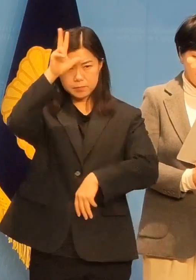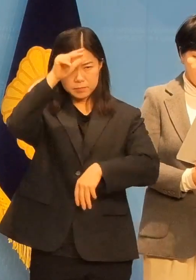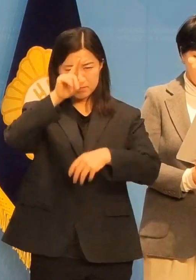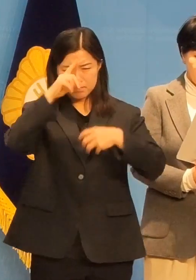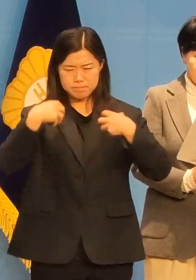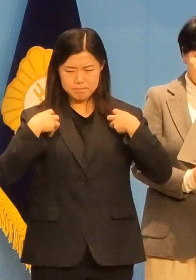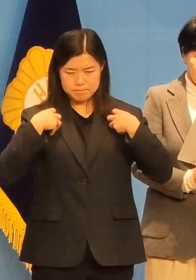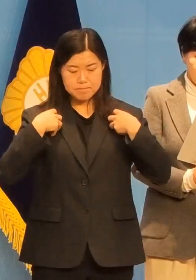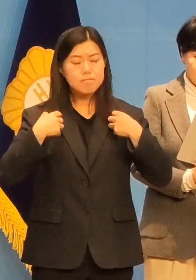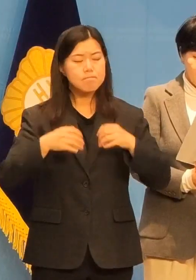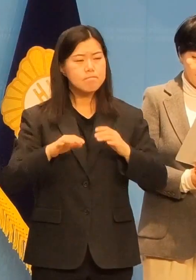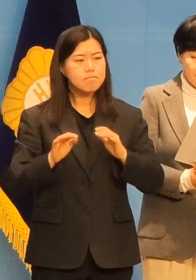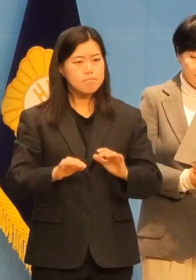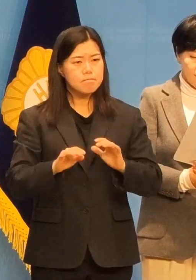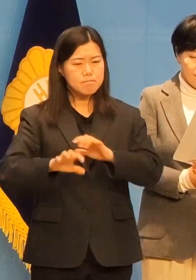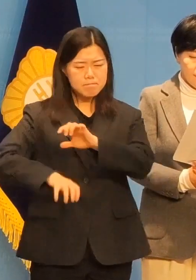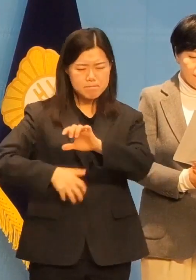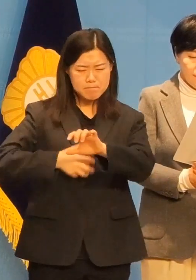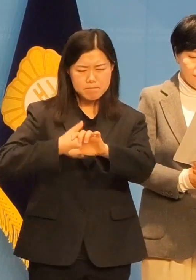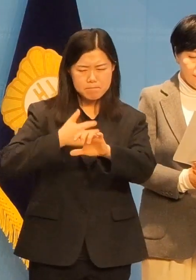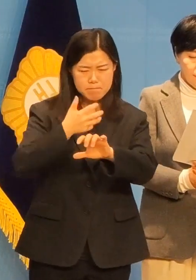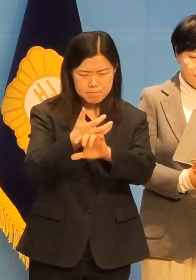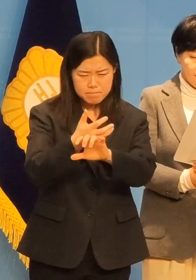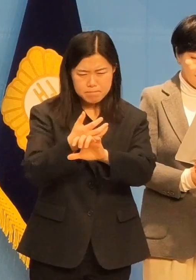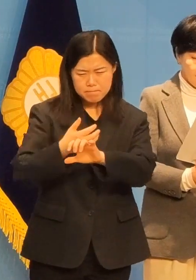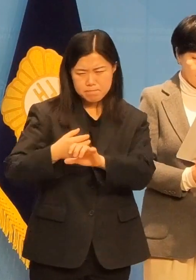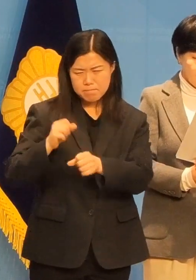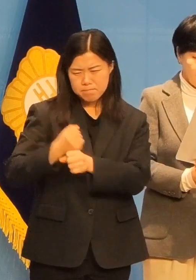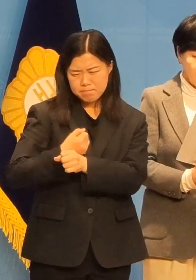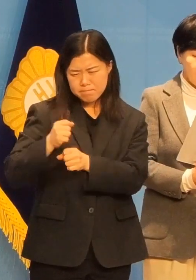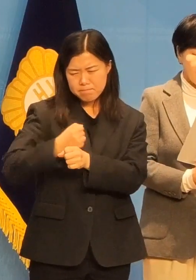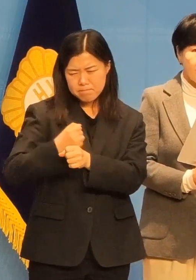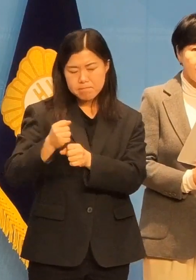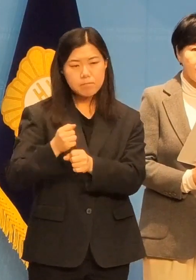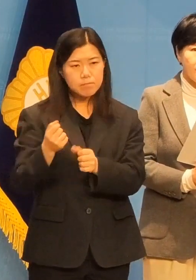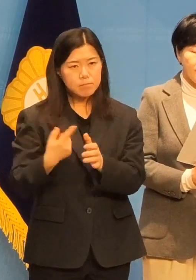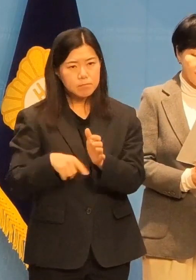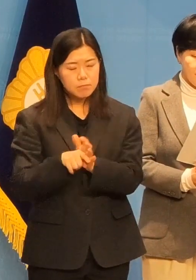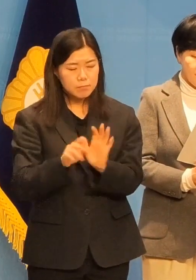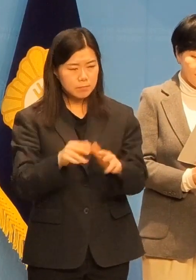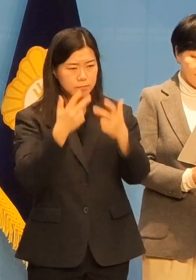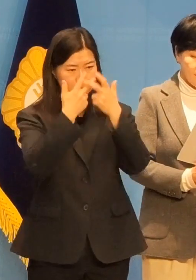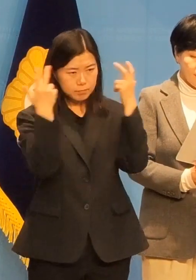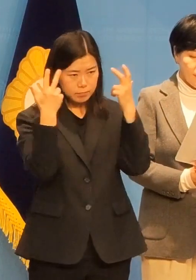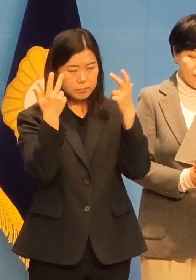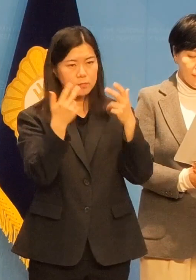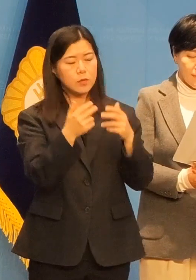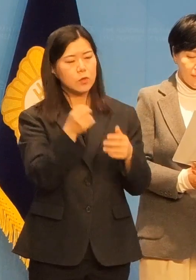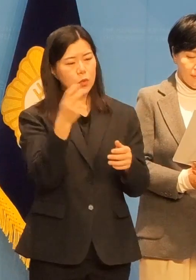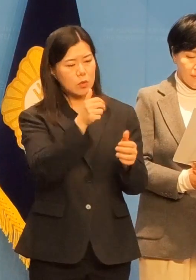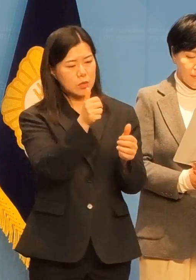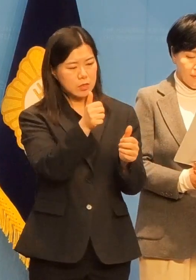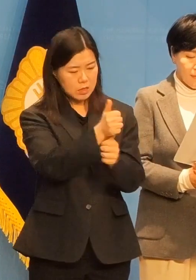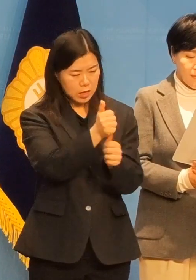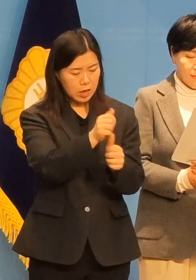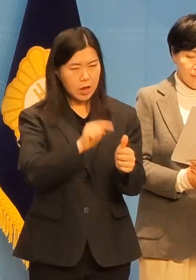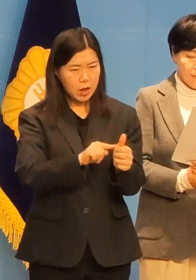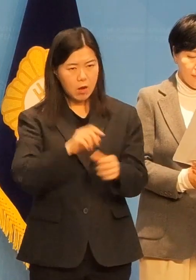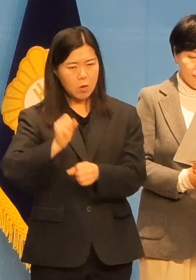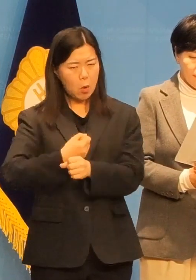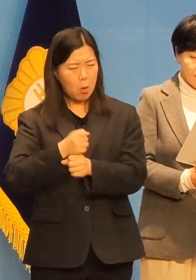정권이 내란을 일으키기 위한 사전작업으로 이재명, 이화영에 대한 조작